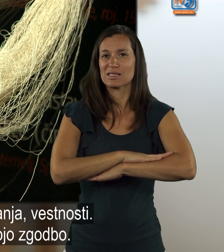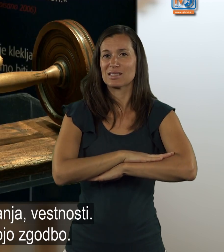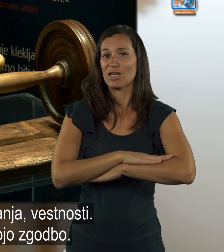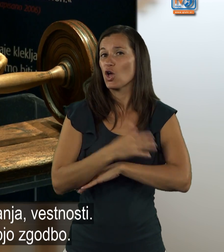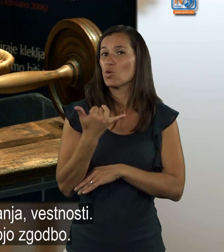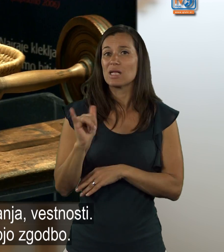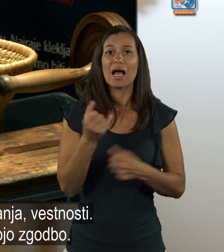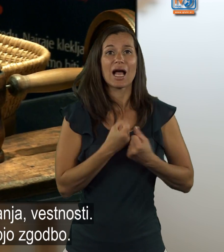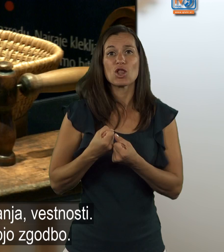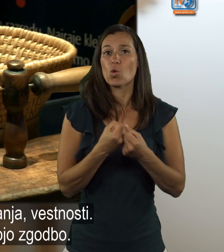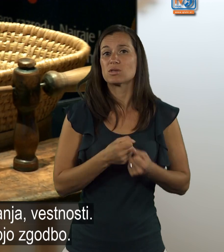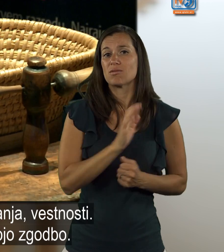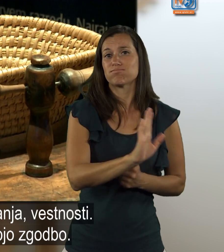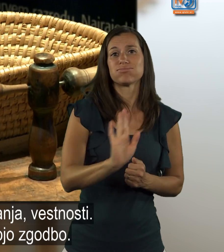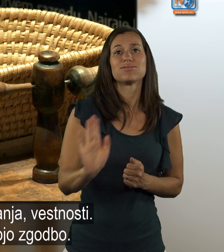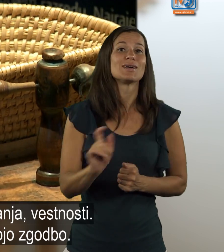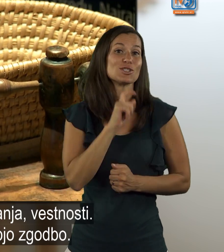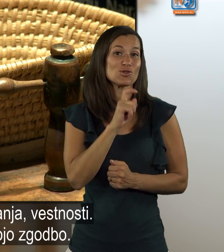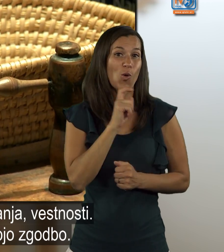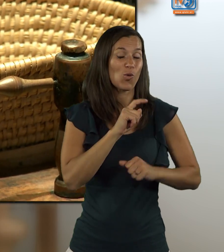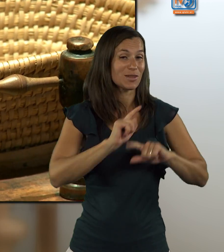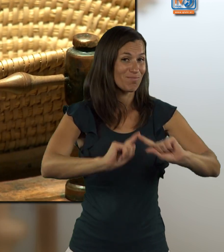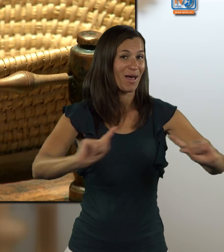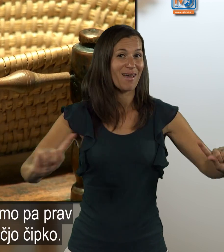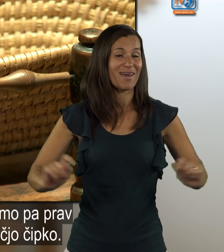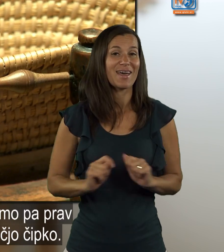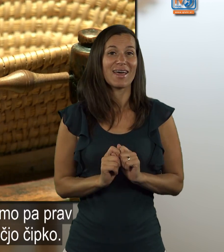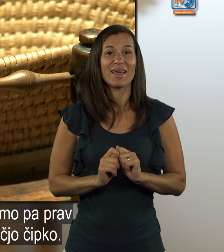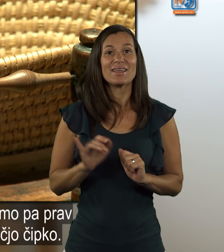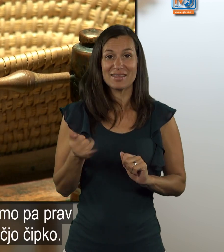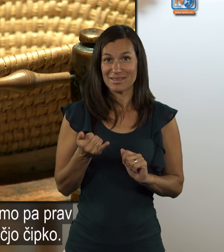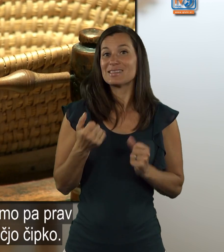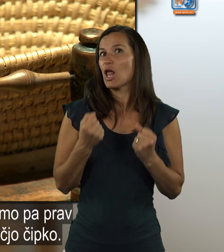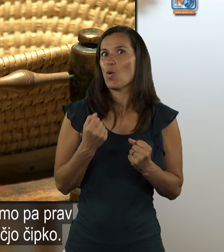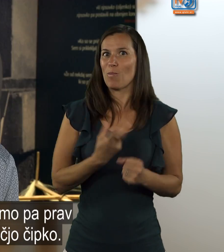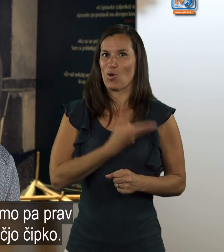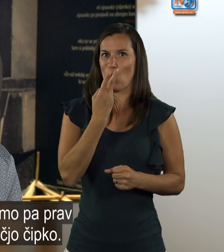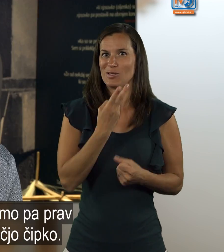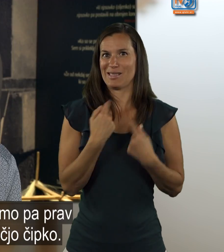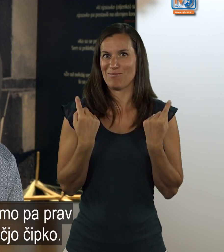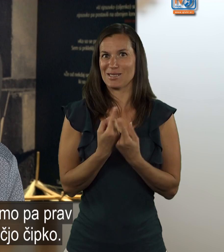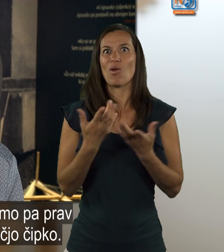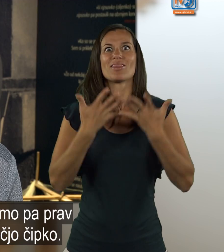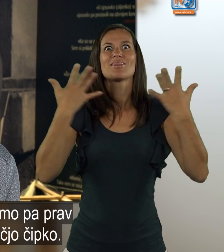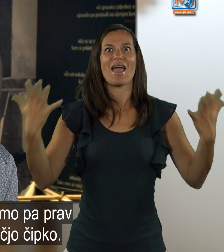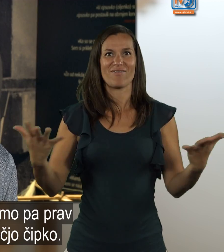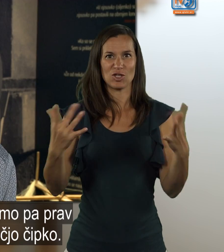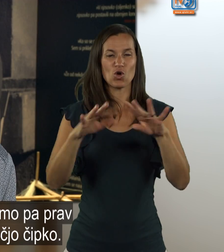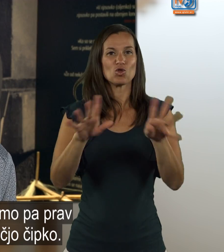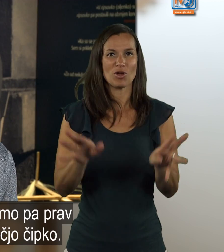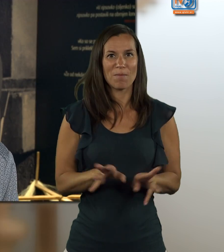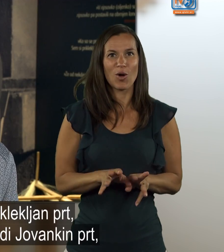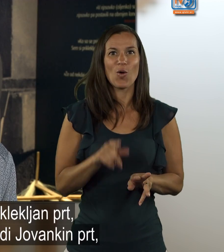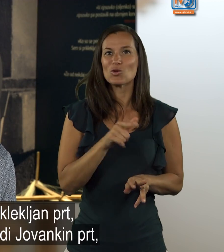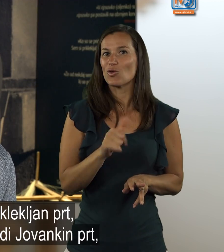vestnosti. Vsaka nosi svojo zgodbo. Zelo ponosni smo pa prav na tisto največjo